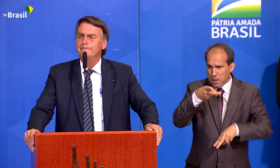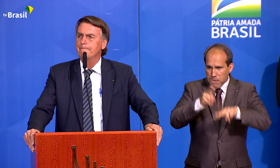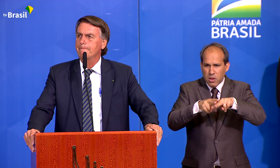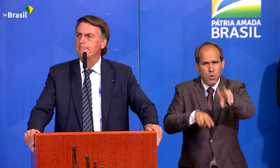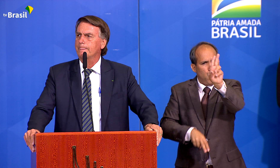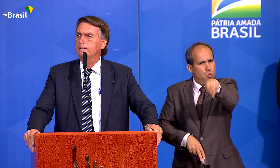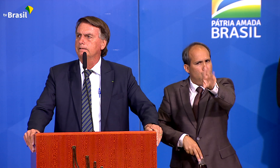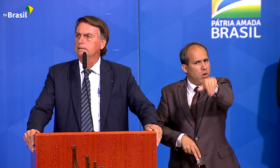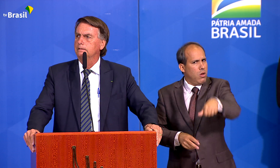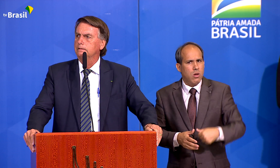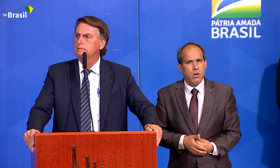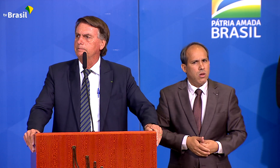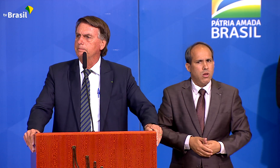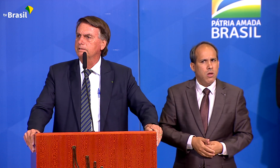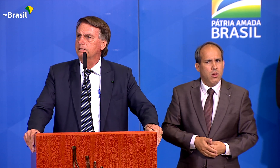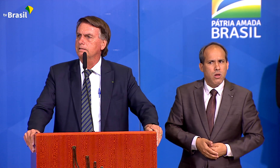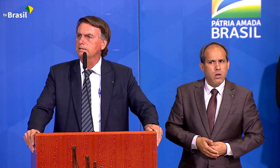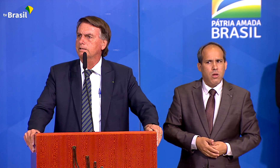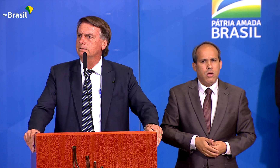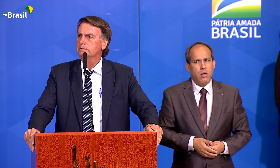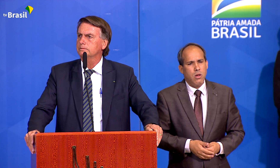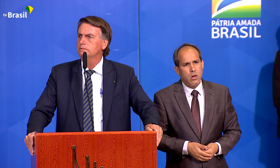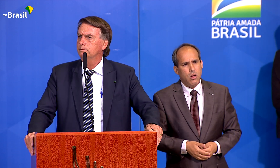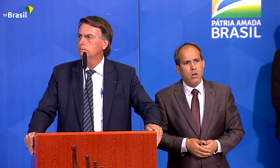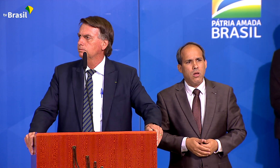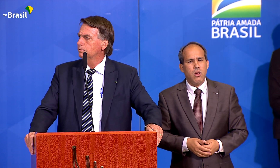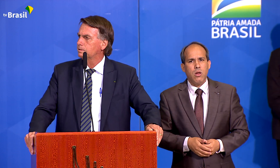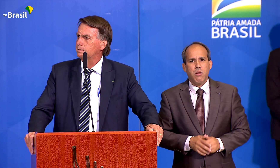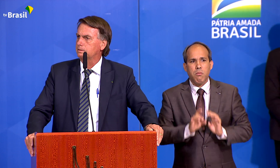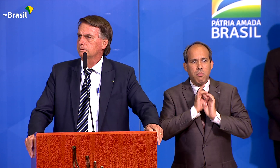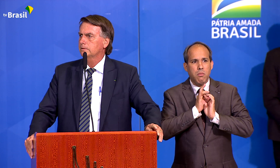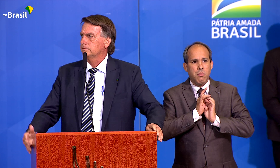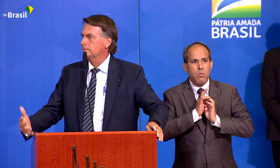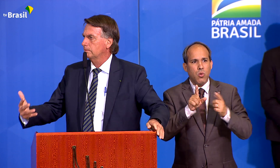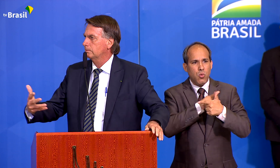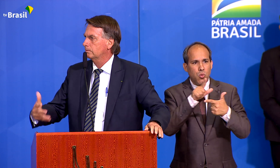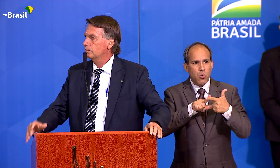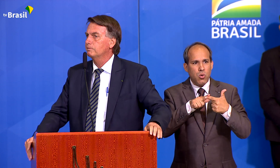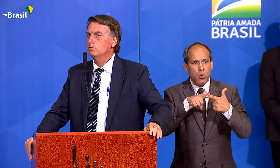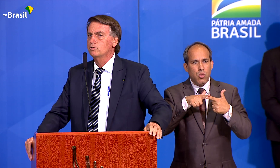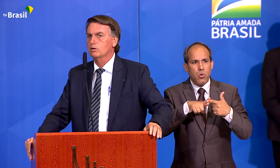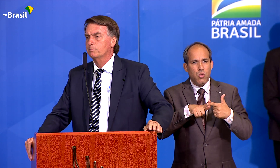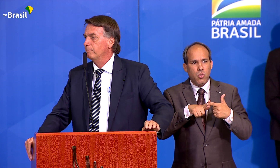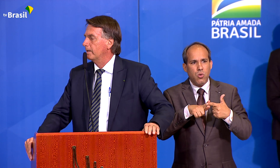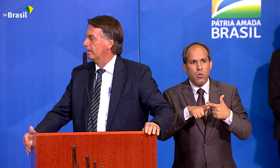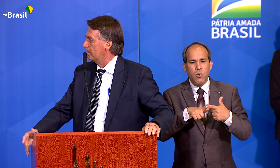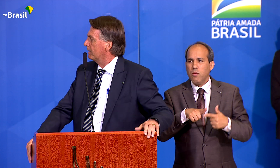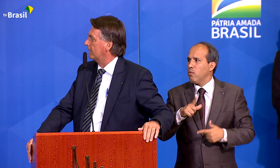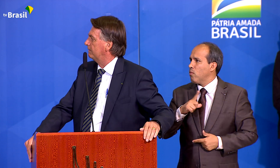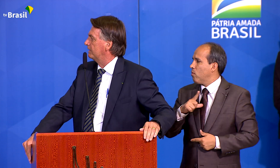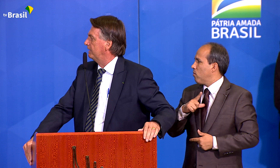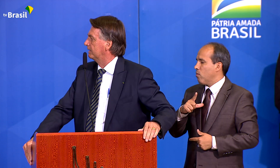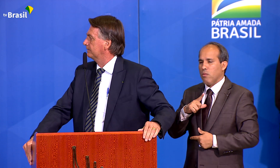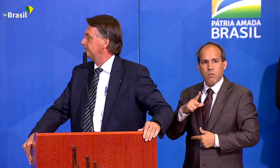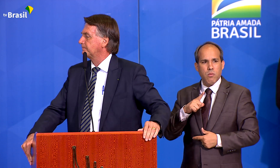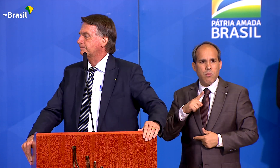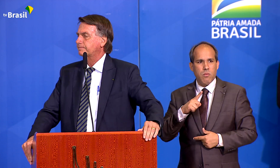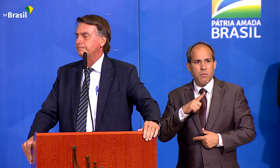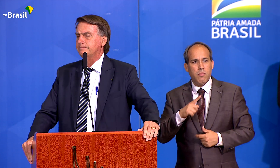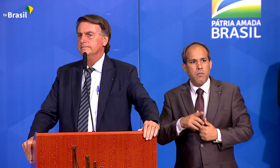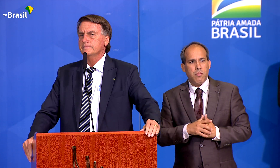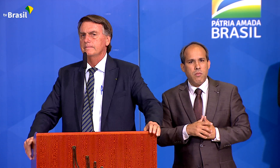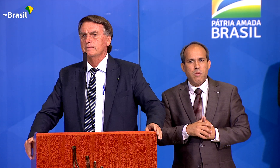Bom vamos lá o e permita aqui já que um dos convidou para ir para casa da bancada